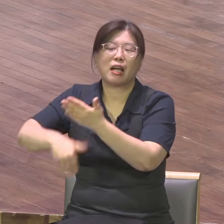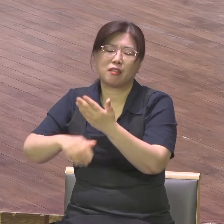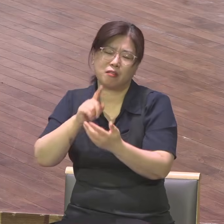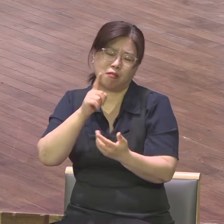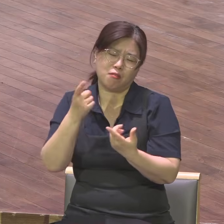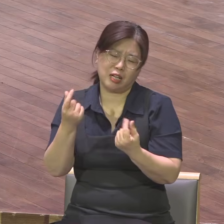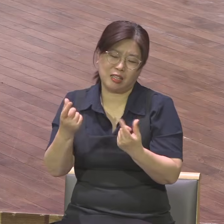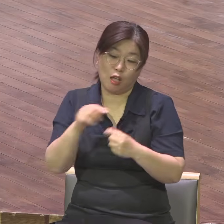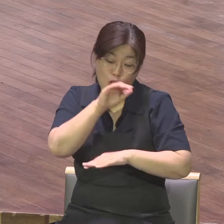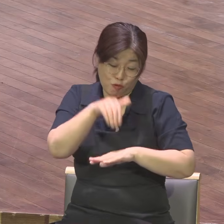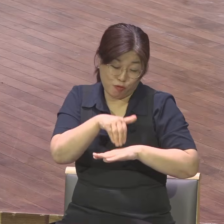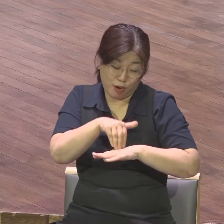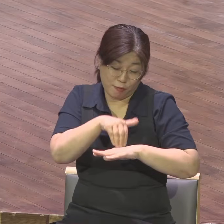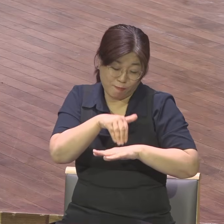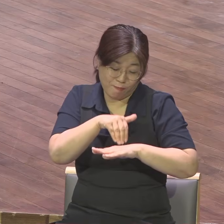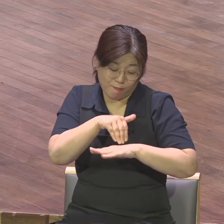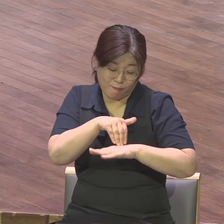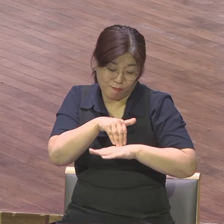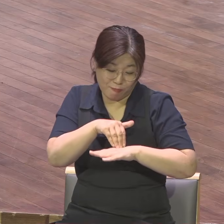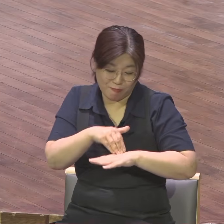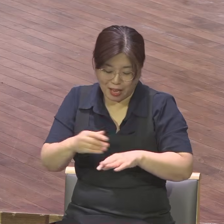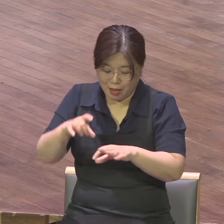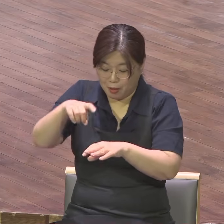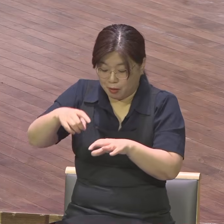간다. 그 말이에요.